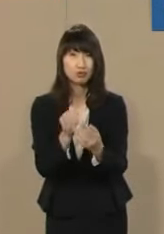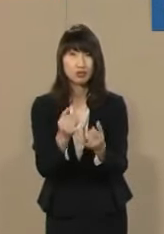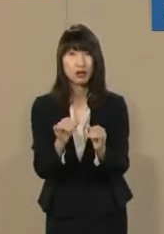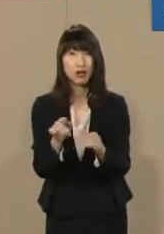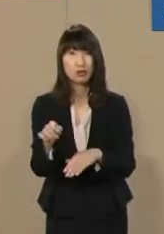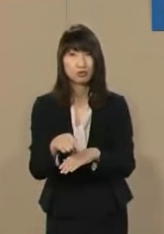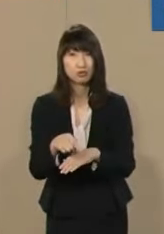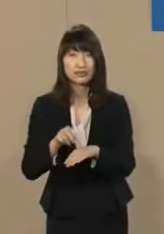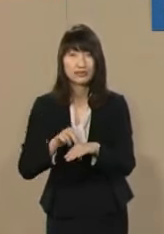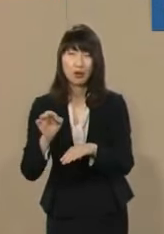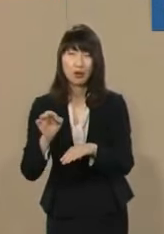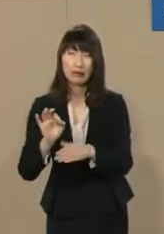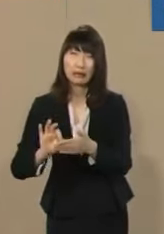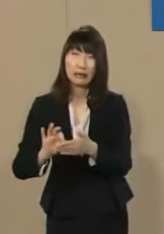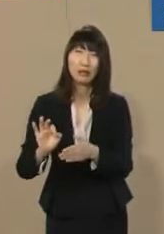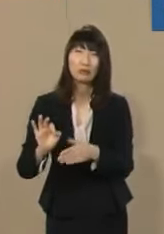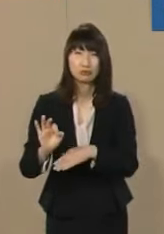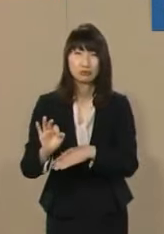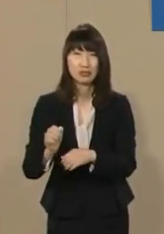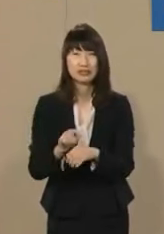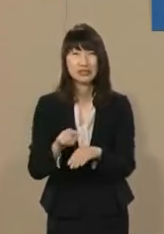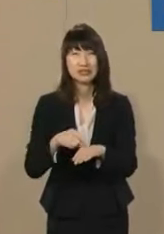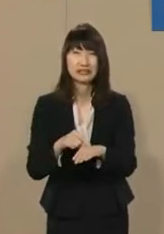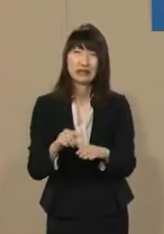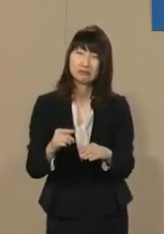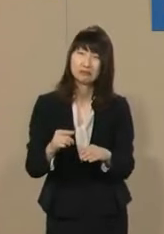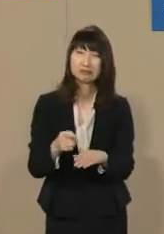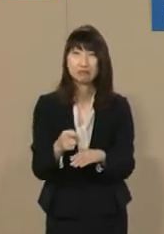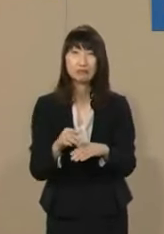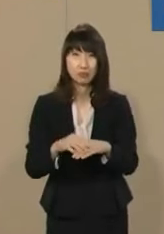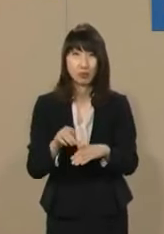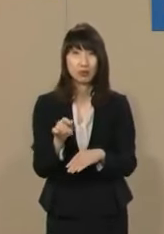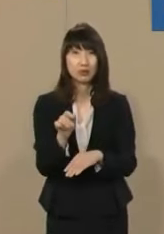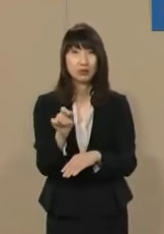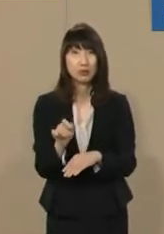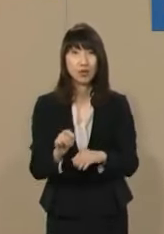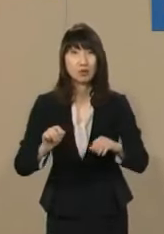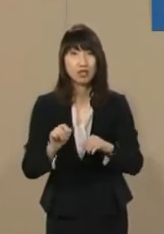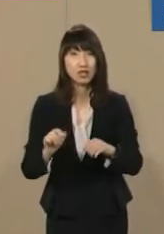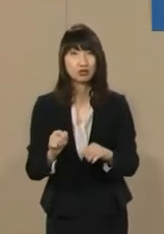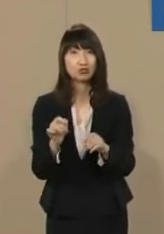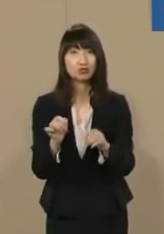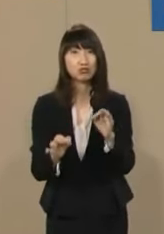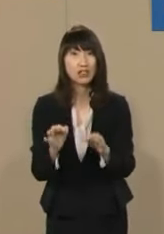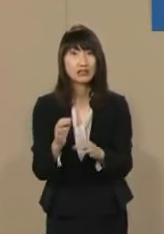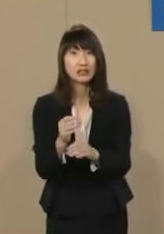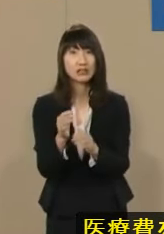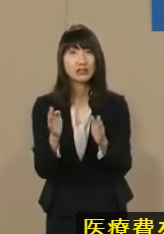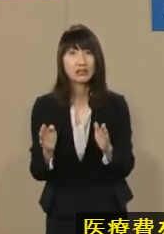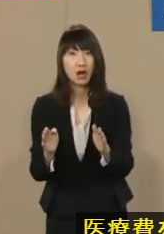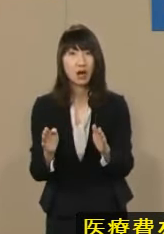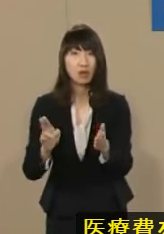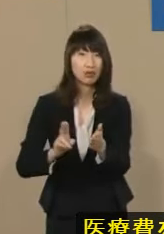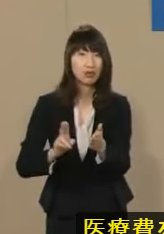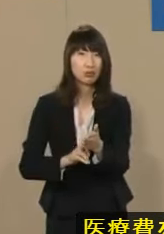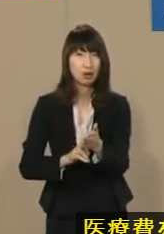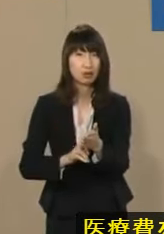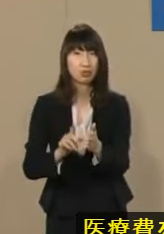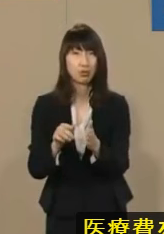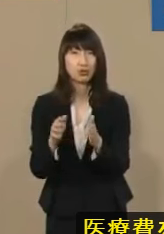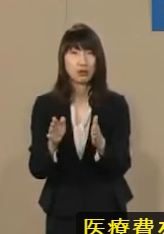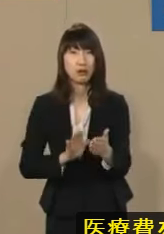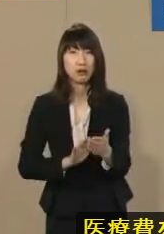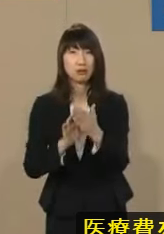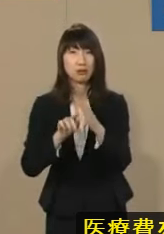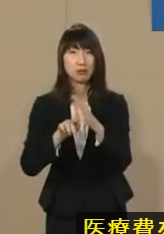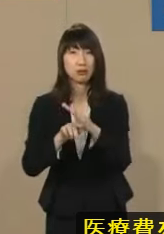費を口実に、生産性を言い訳に、人間の生きる価値を、期間を一方的に判断される時代がもうすぐ